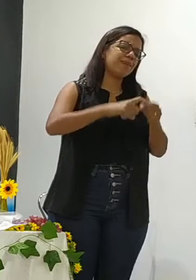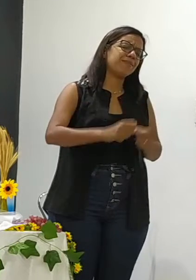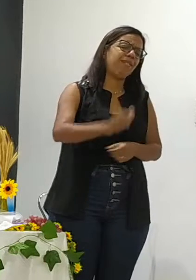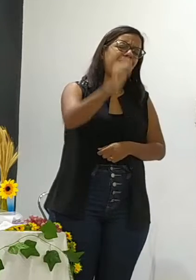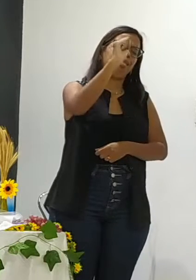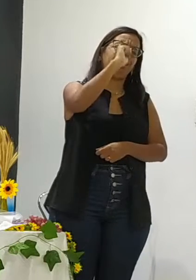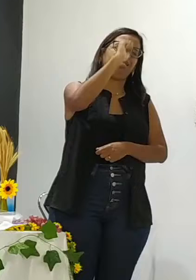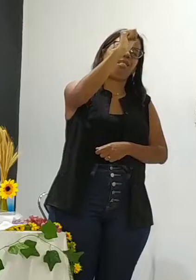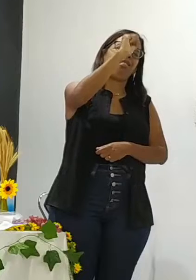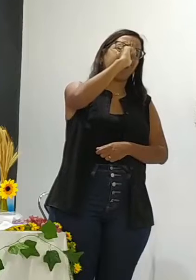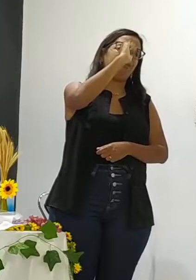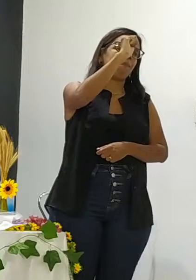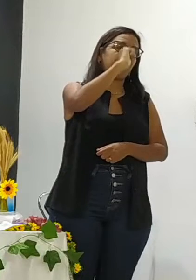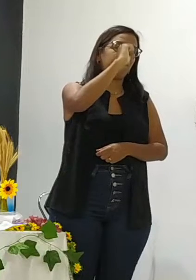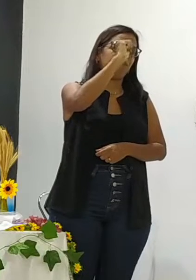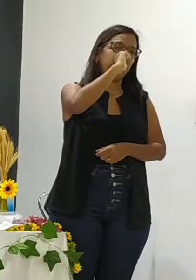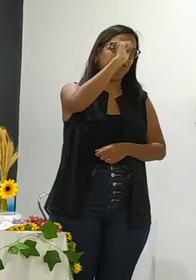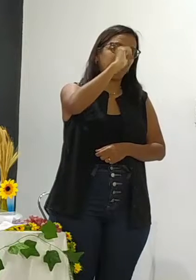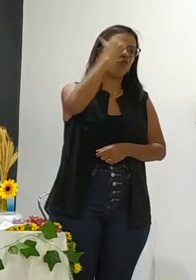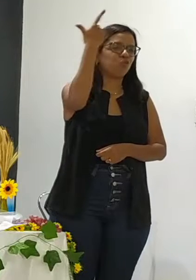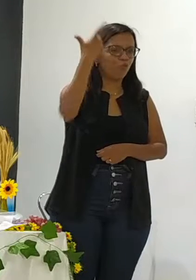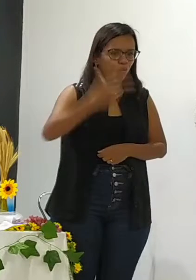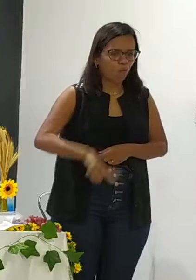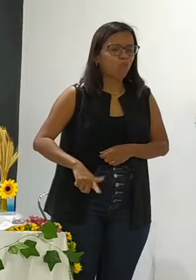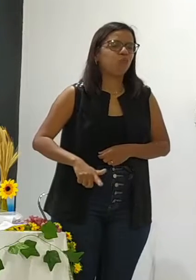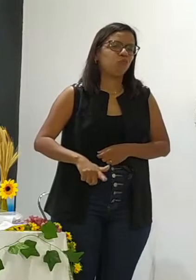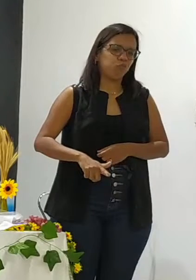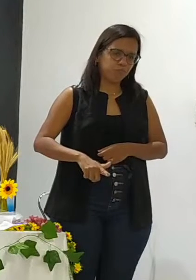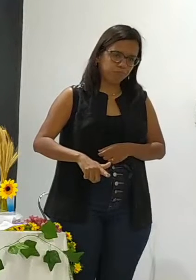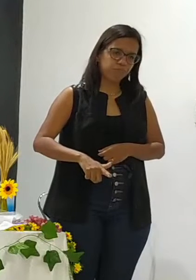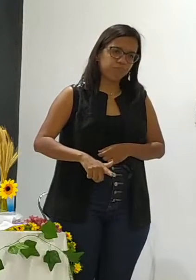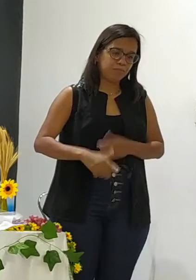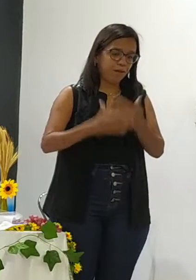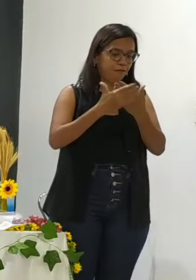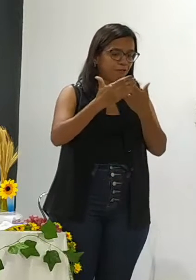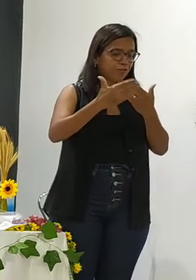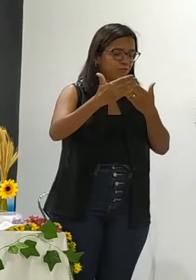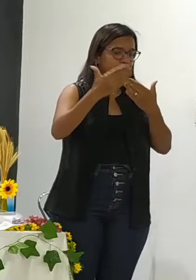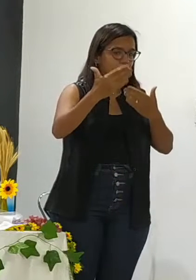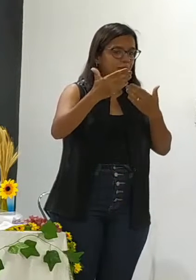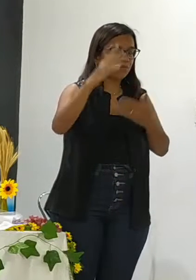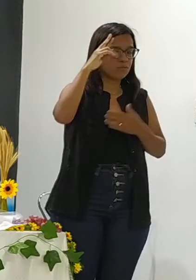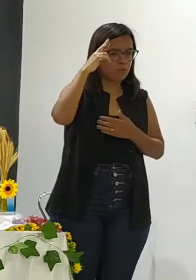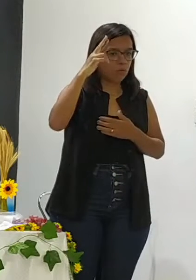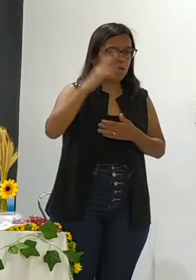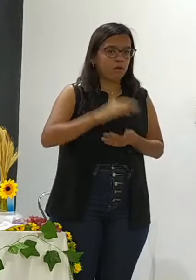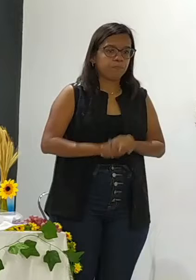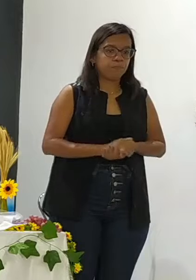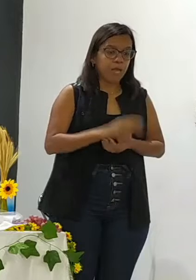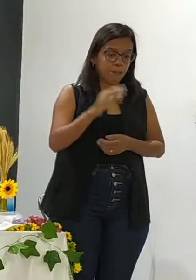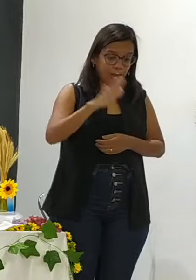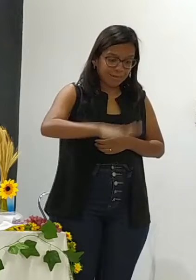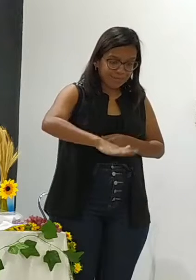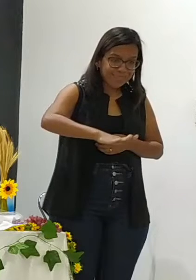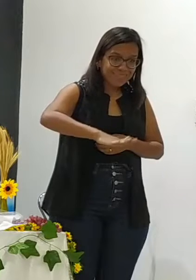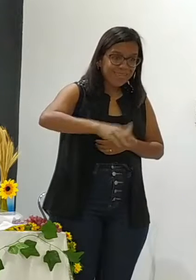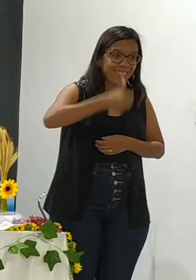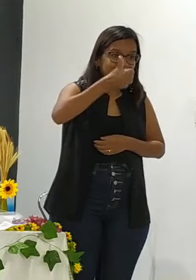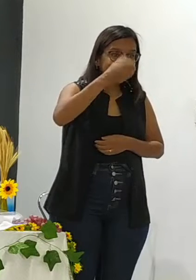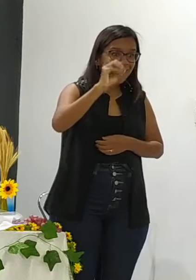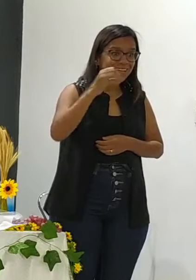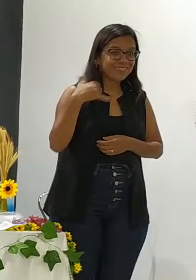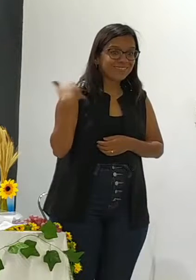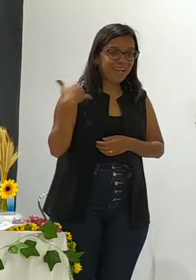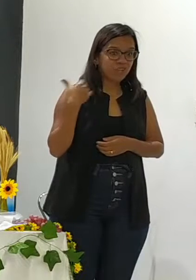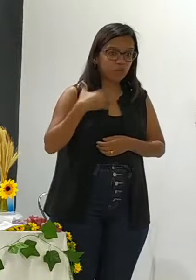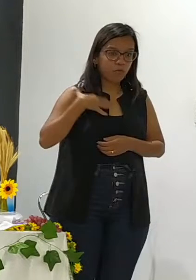novo ao vômito, irmão, e não conseguisse ficar na presença do Senhor. E o garoto falou assim, uma criança com 10 anos: eu não